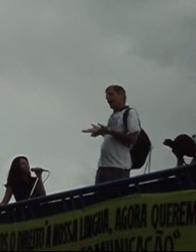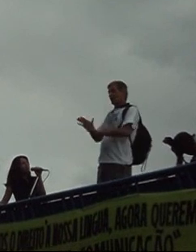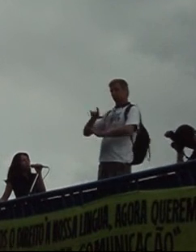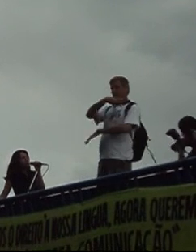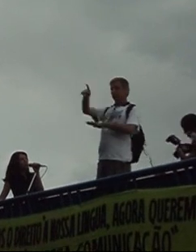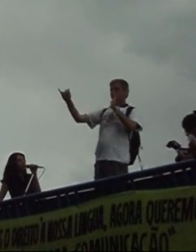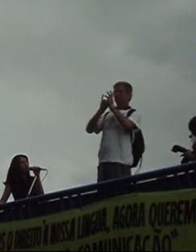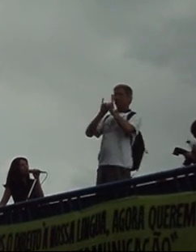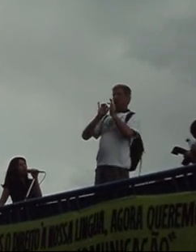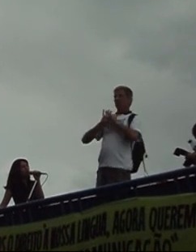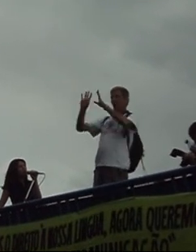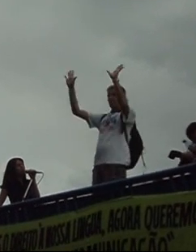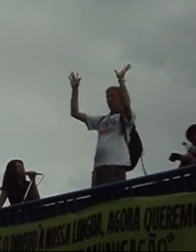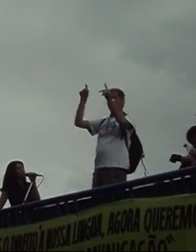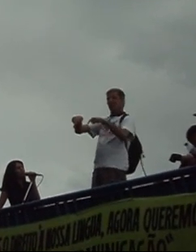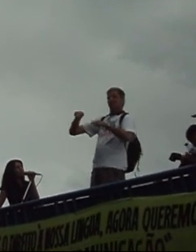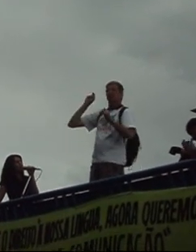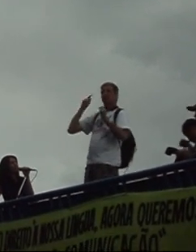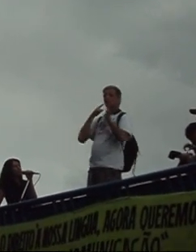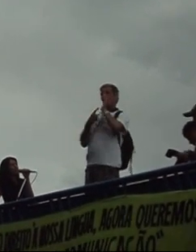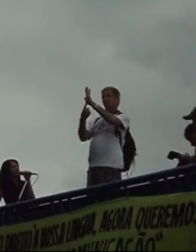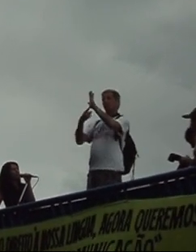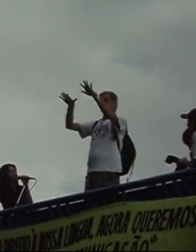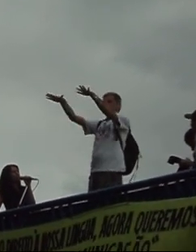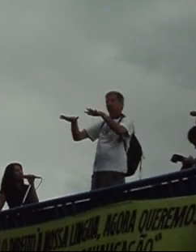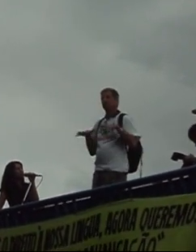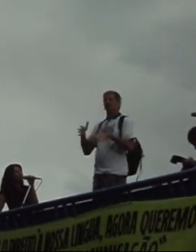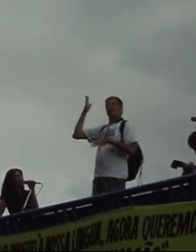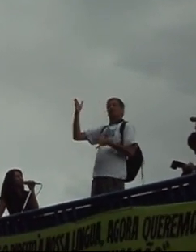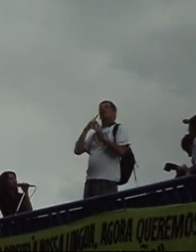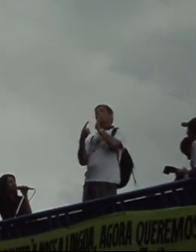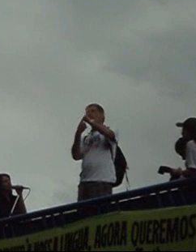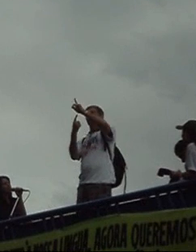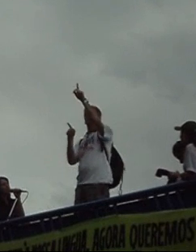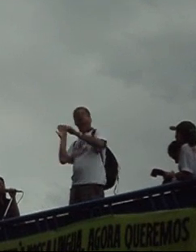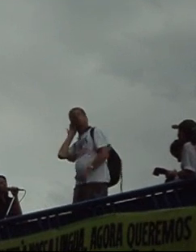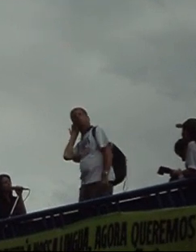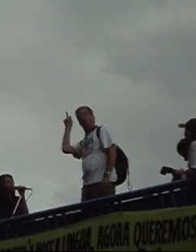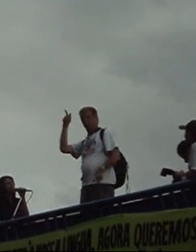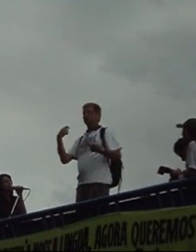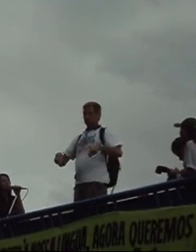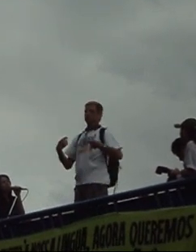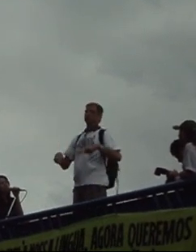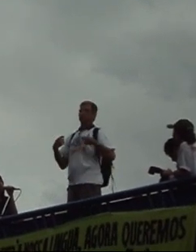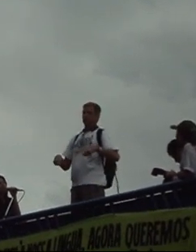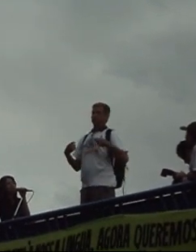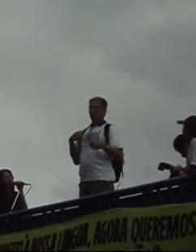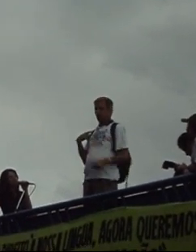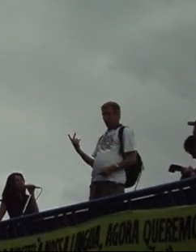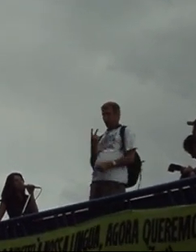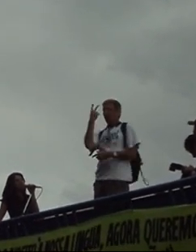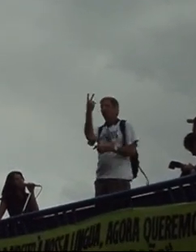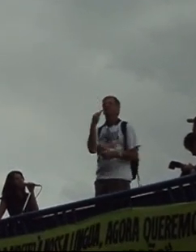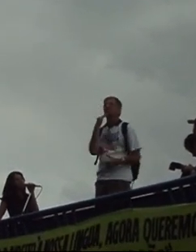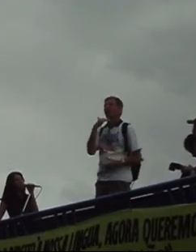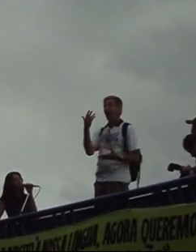né? Nós temos os surdos agora nessa passeada em nível nacional de movimento em favor da educação da cultura surda. E nós não estamos